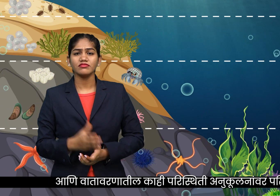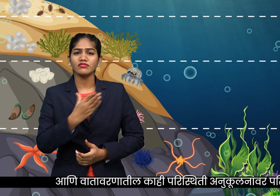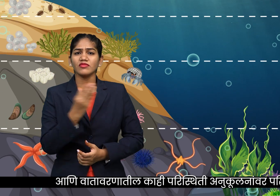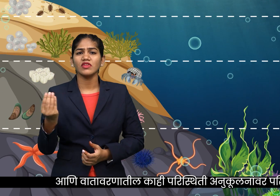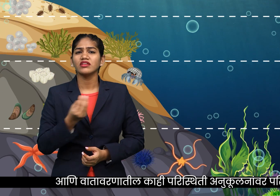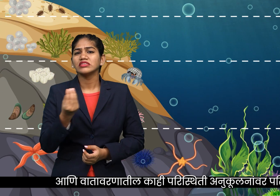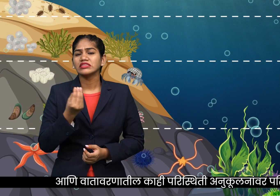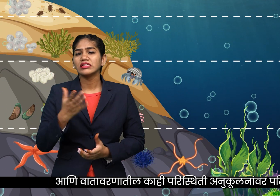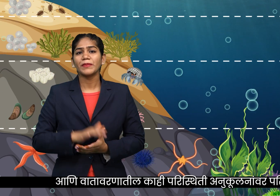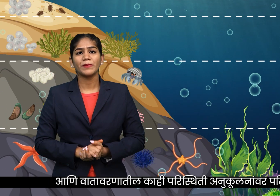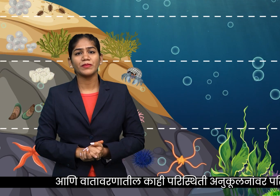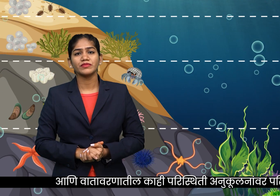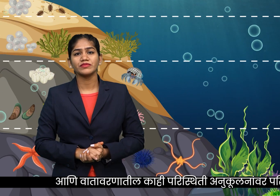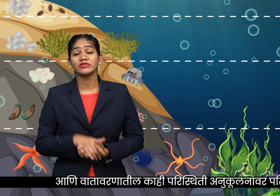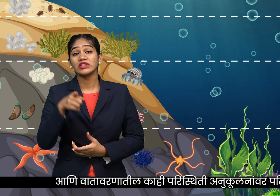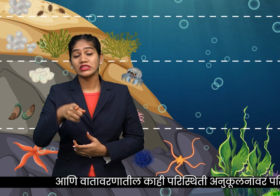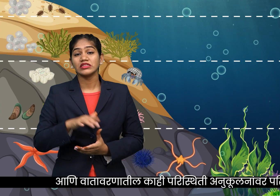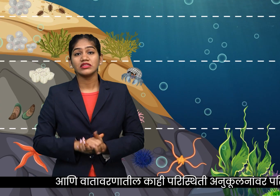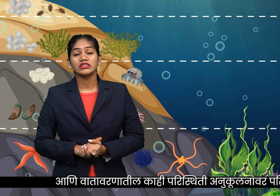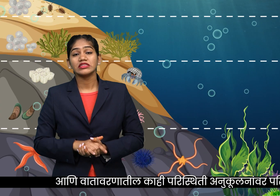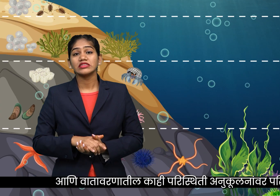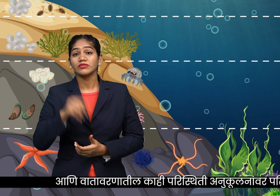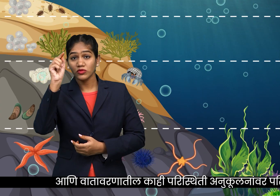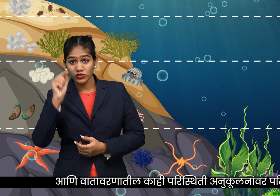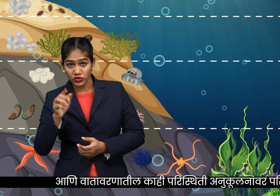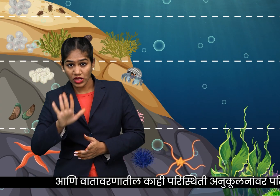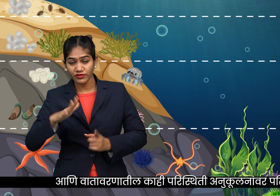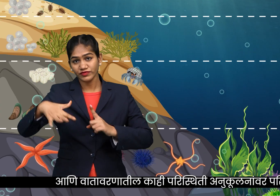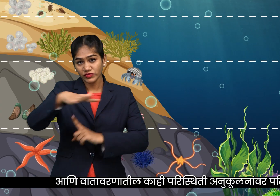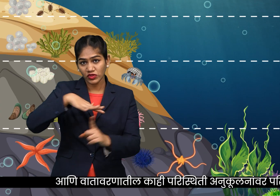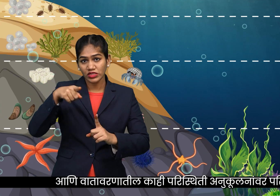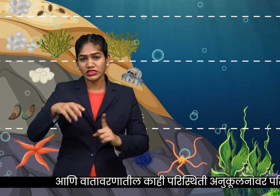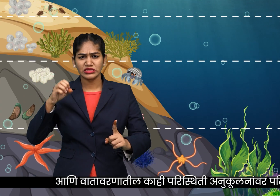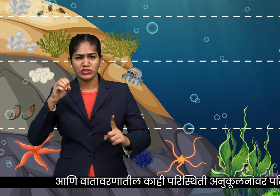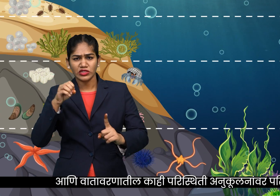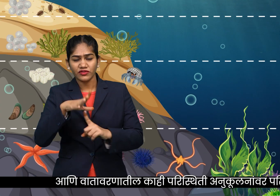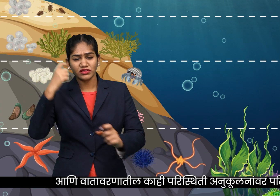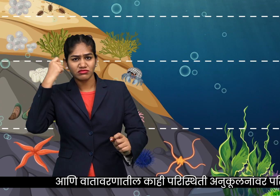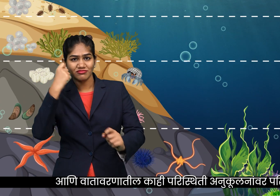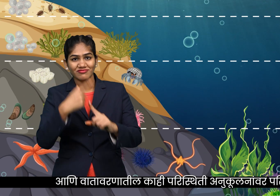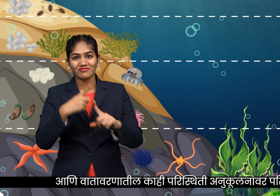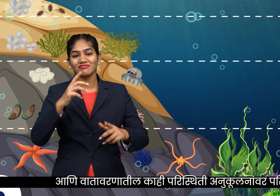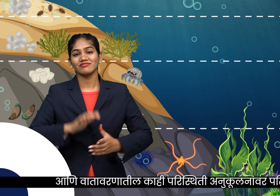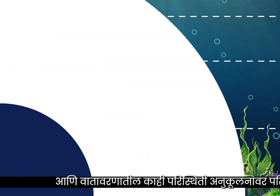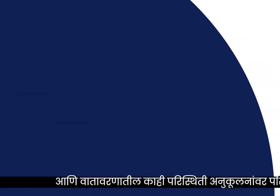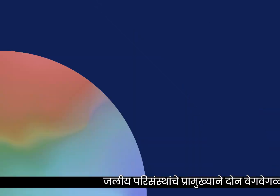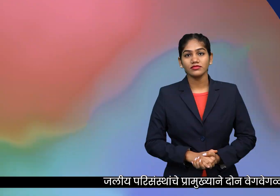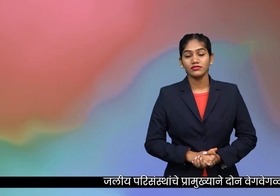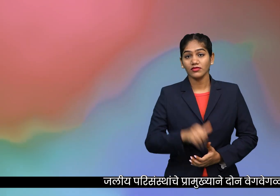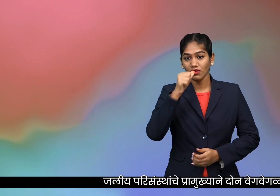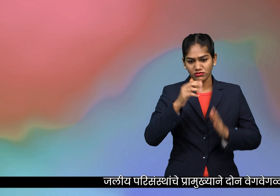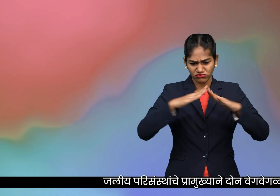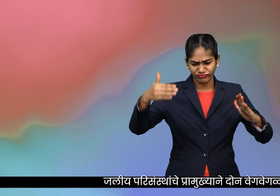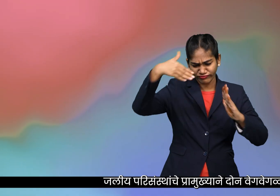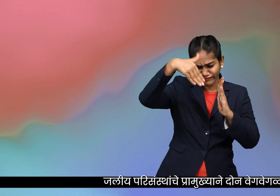आणि वातावरणातील काही परिस्थिती अनुकूलनावर परिणाम करतात.